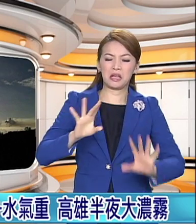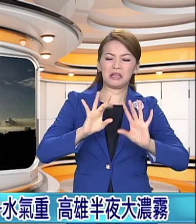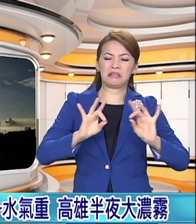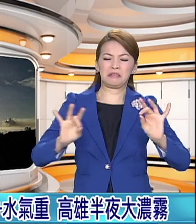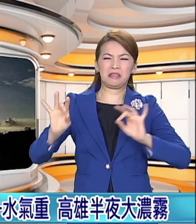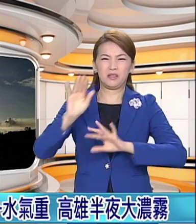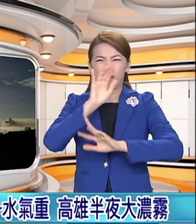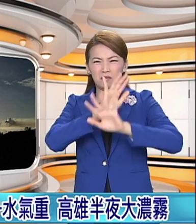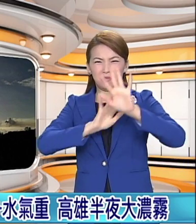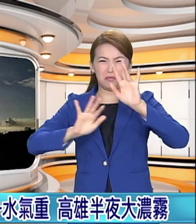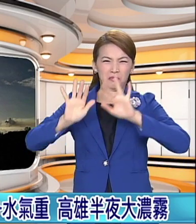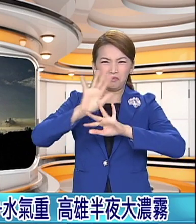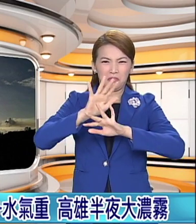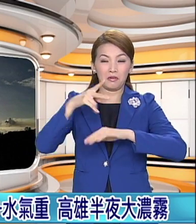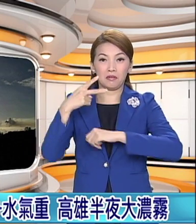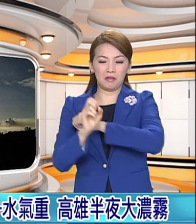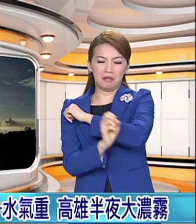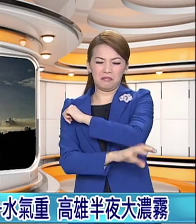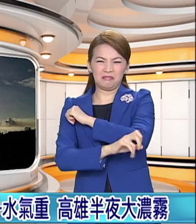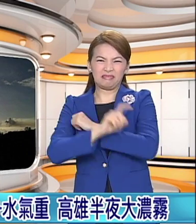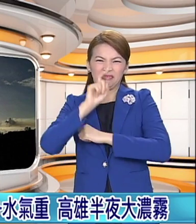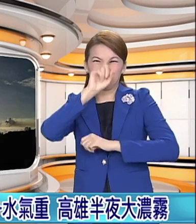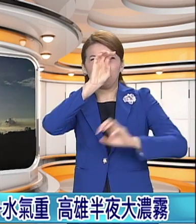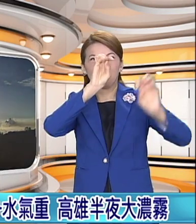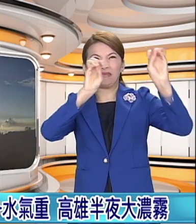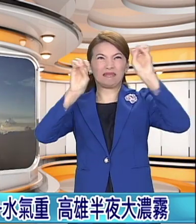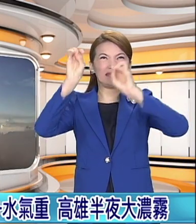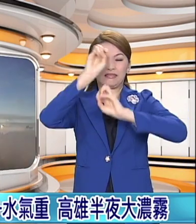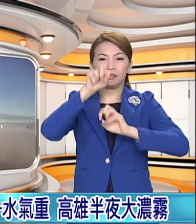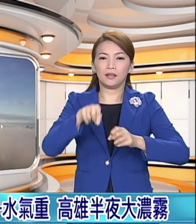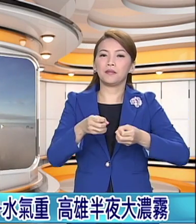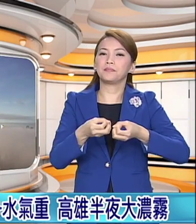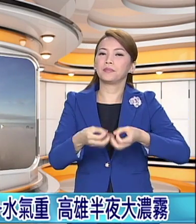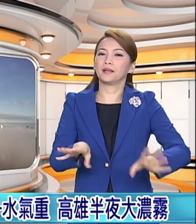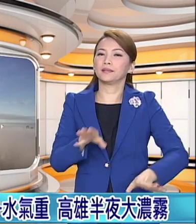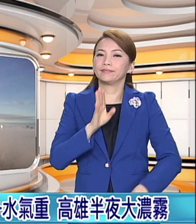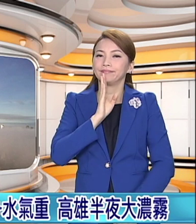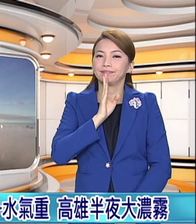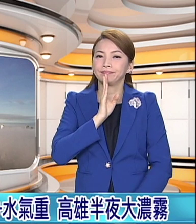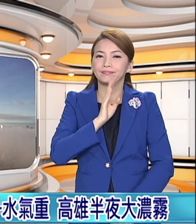再加上空污指数高，因此产生了大雾。